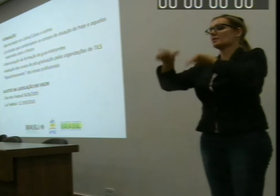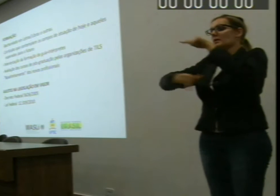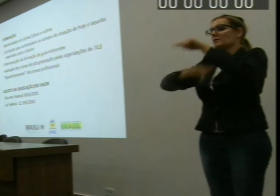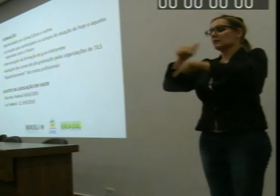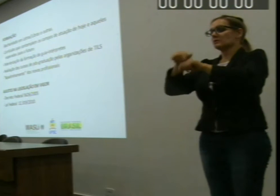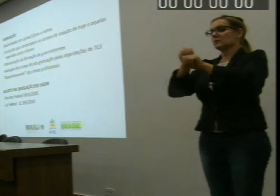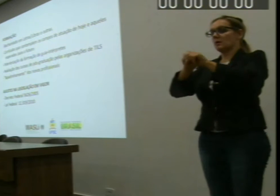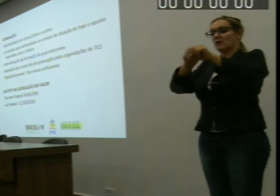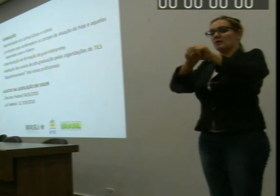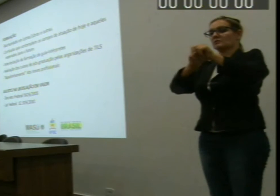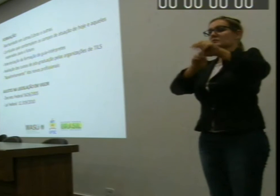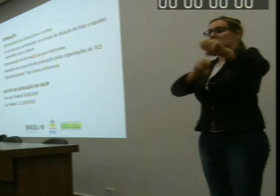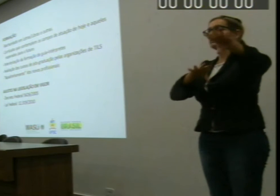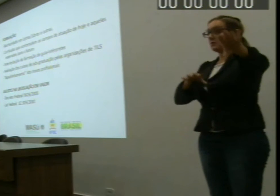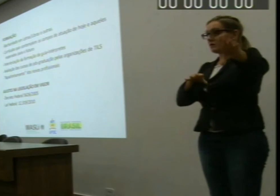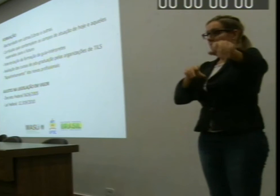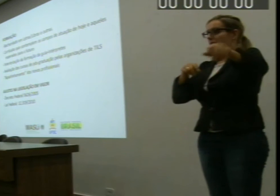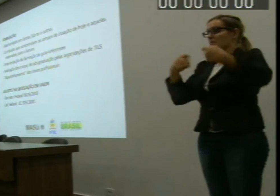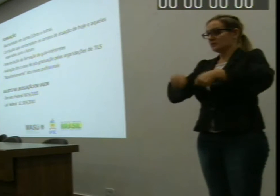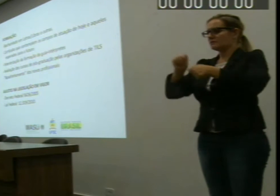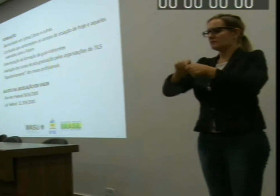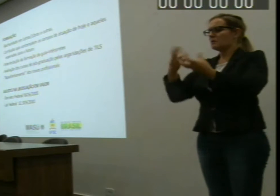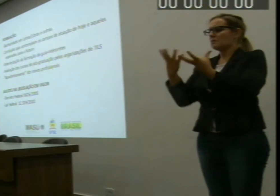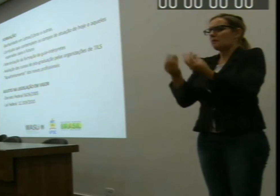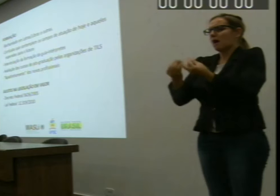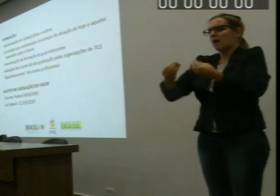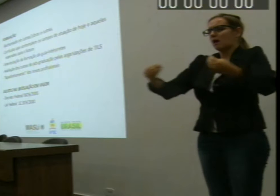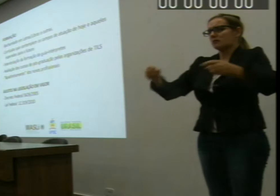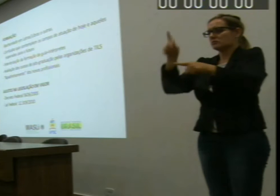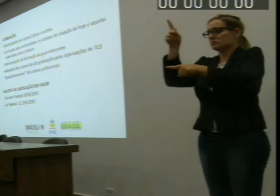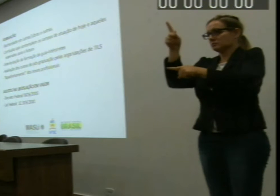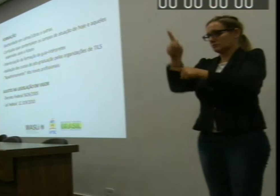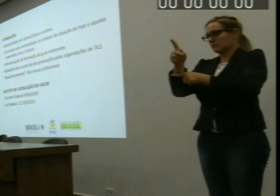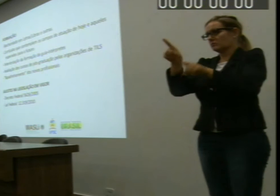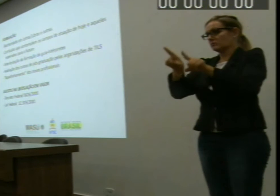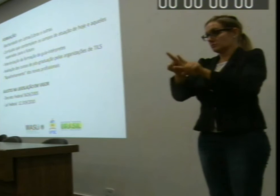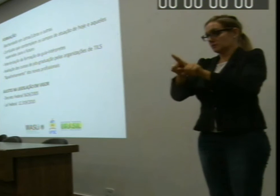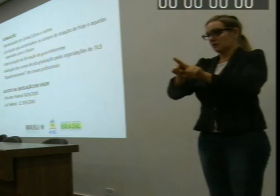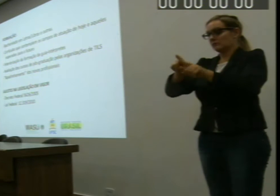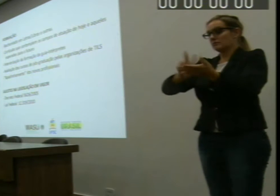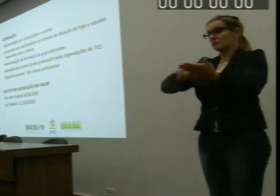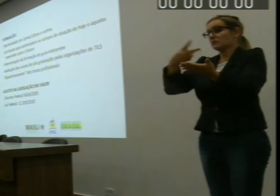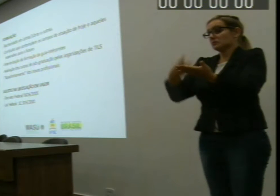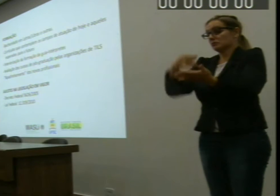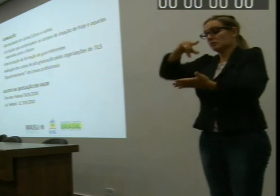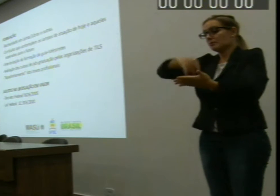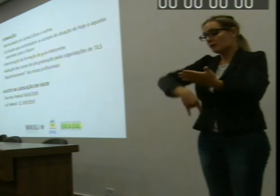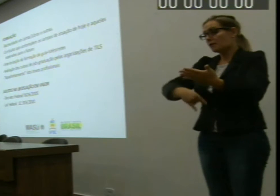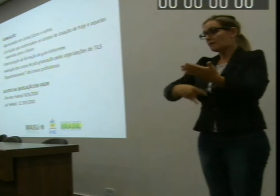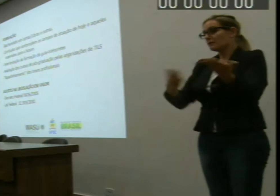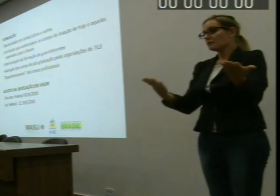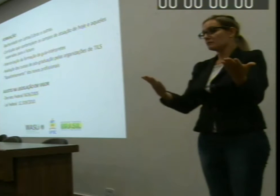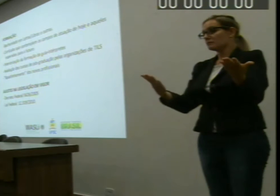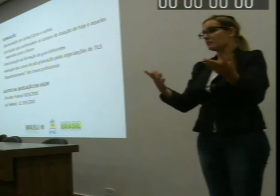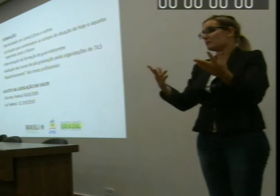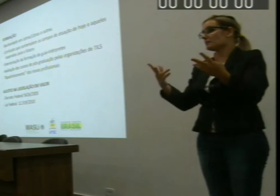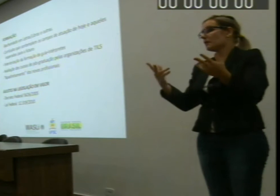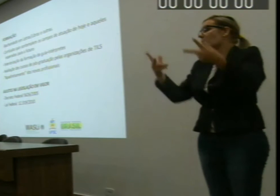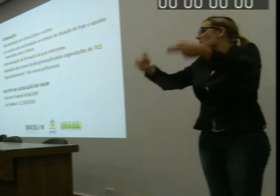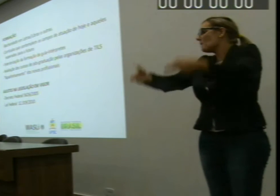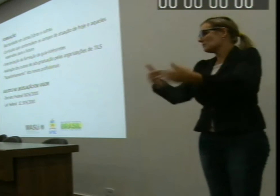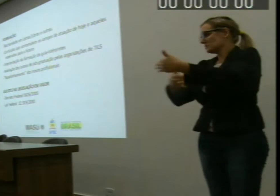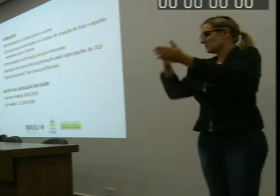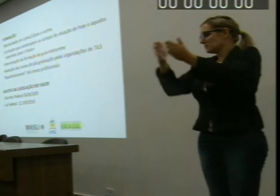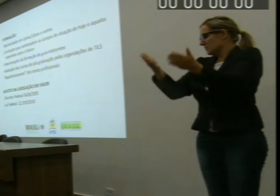então eles devem fazer muitos vídeos né fazer algumas eh tradução de provas que não é a mesma coisa lá da sala de